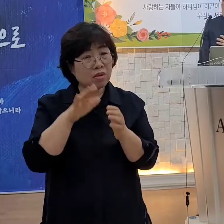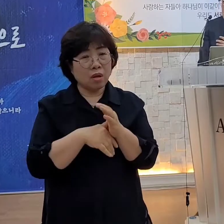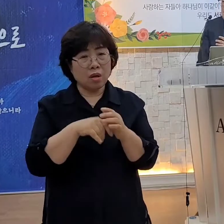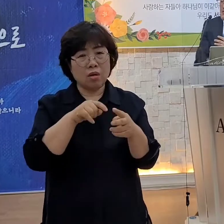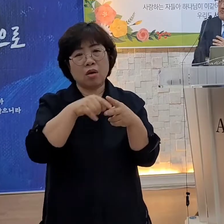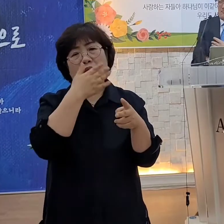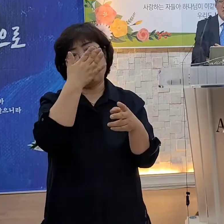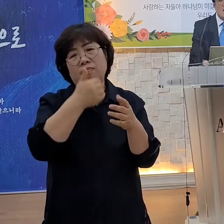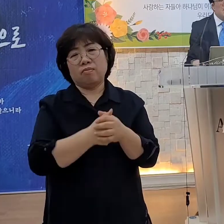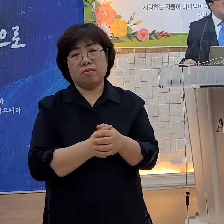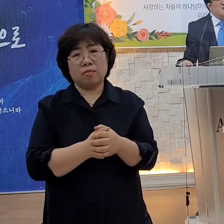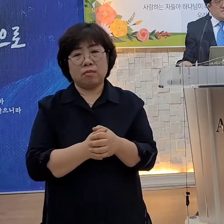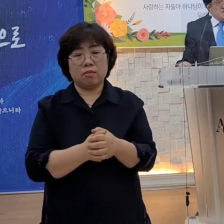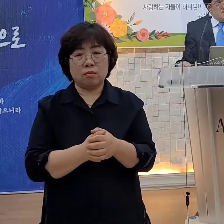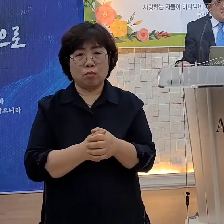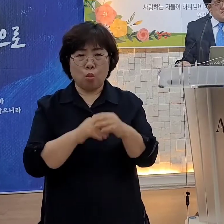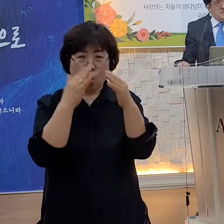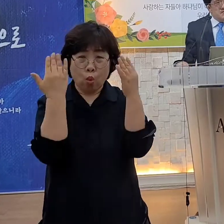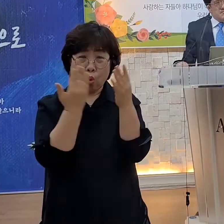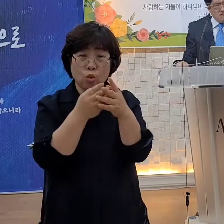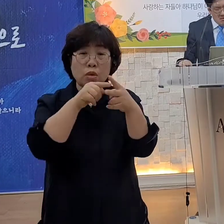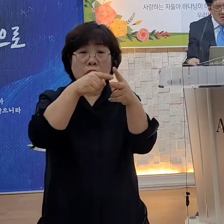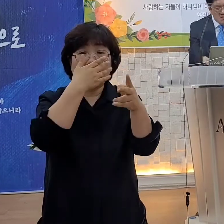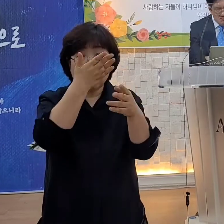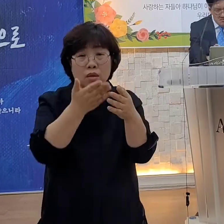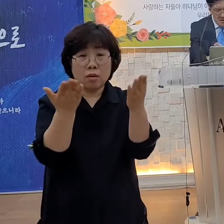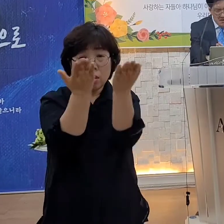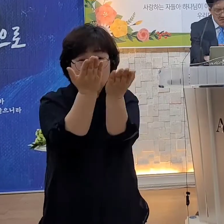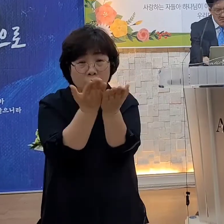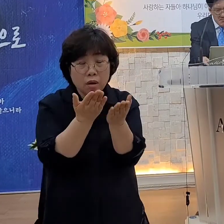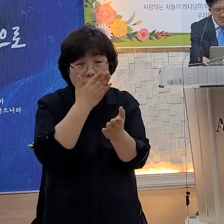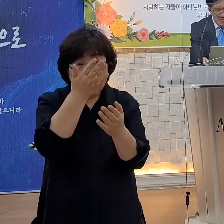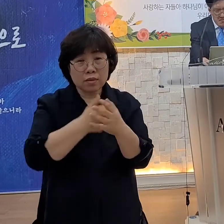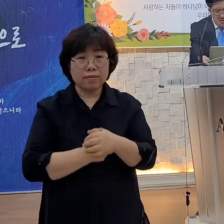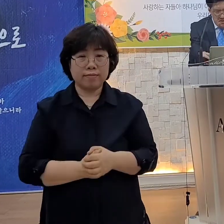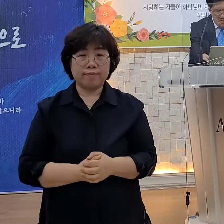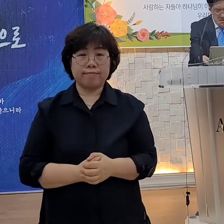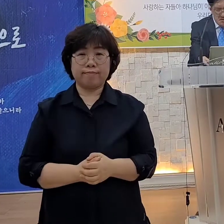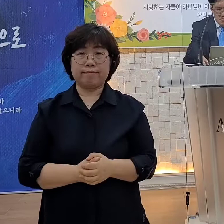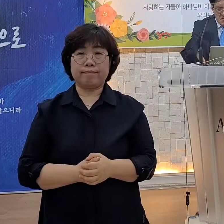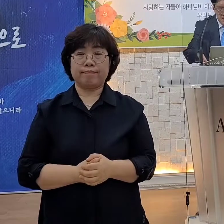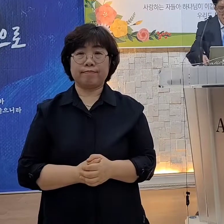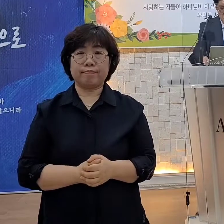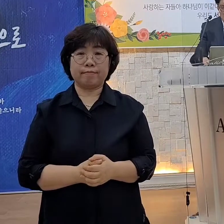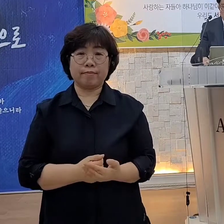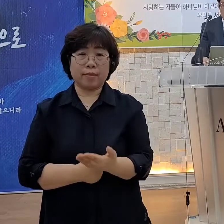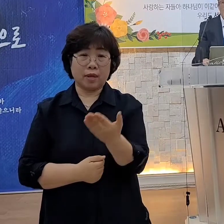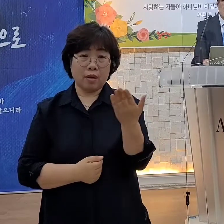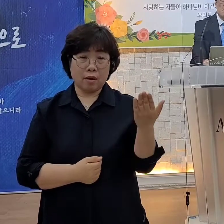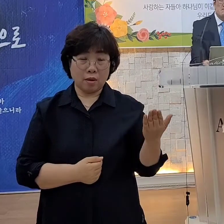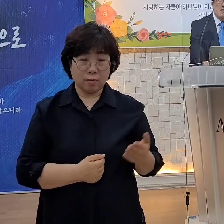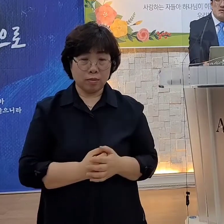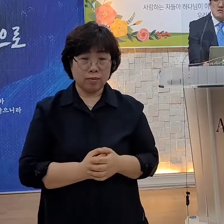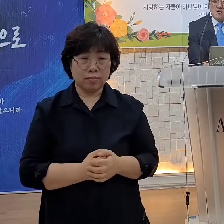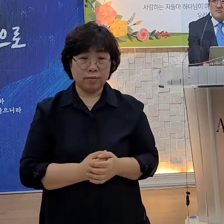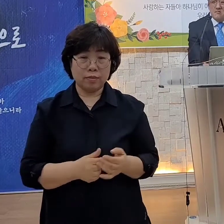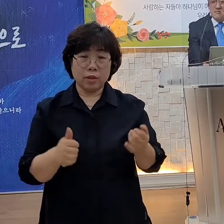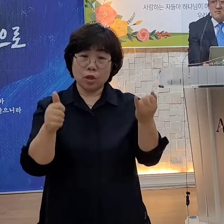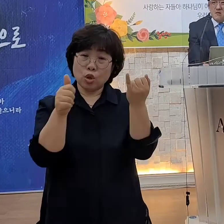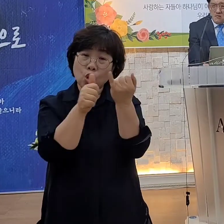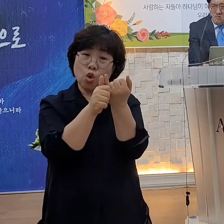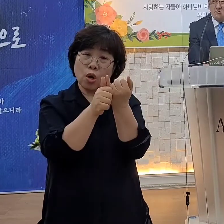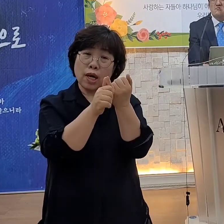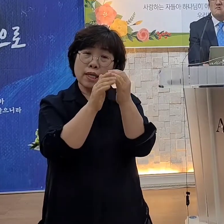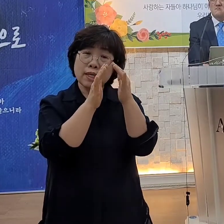이 말을 들으니까 모든 게 다 해석이 됩니다. 바로 여기에서 출발합니다. 여러분 그래서 결혼한 이